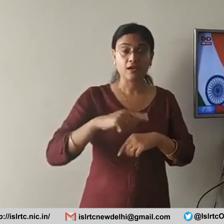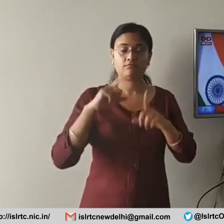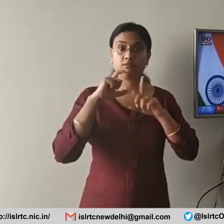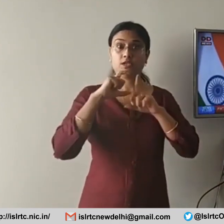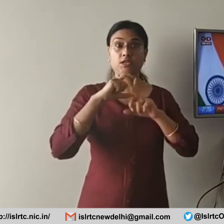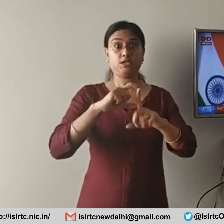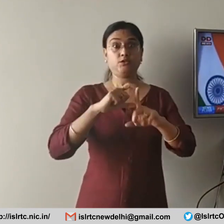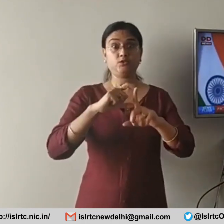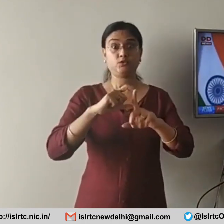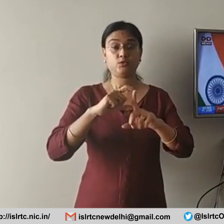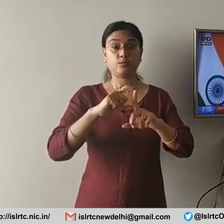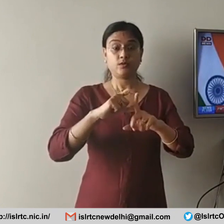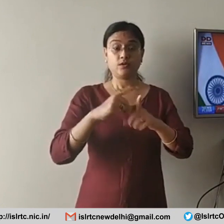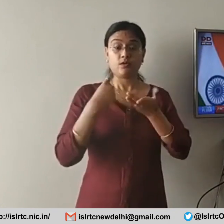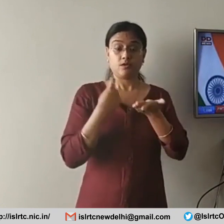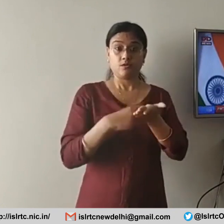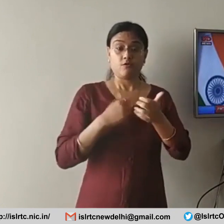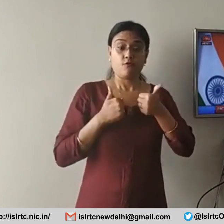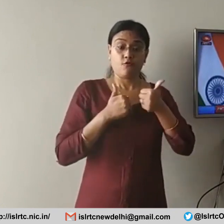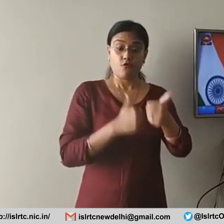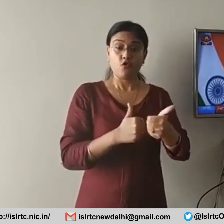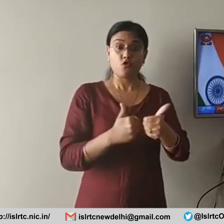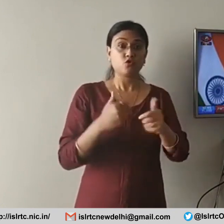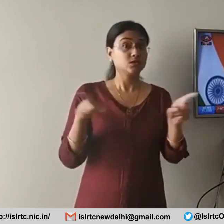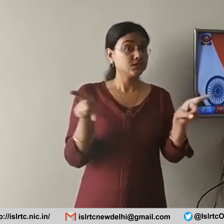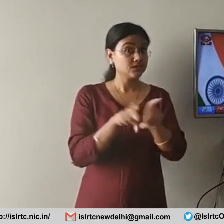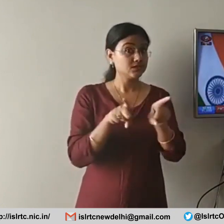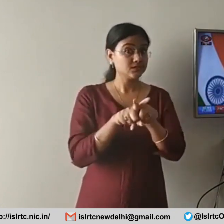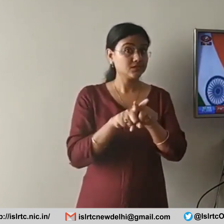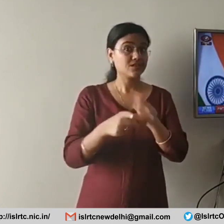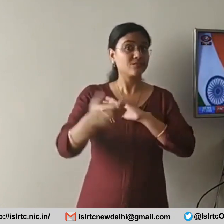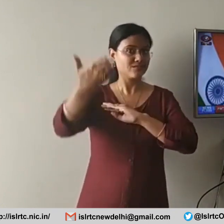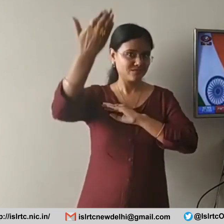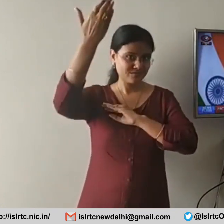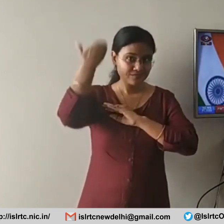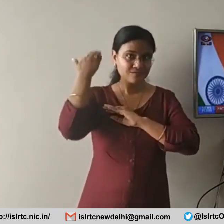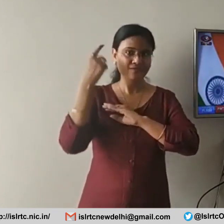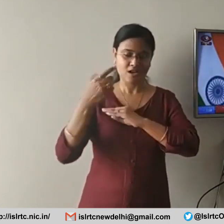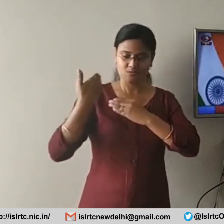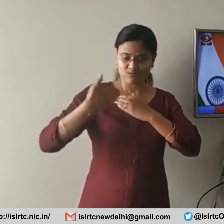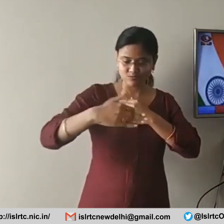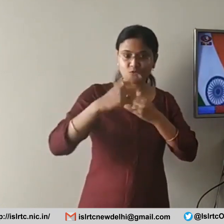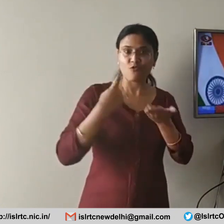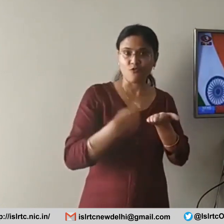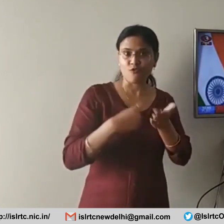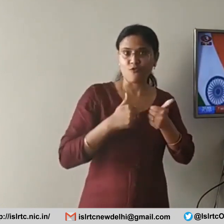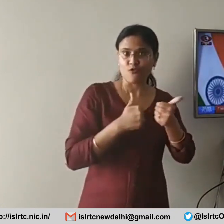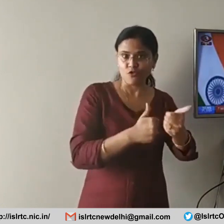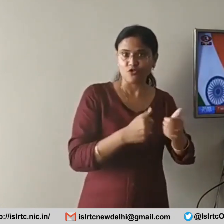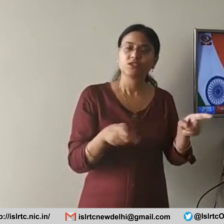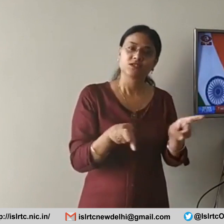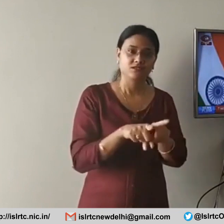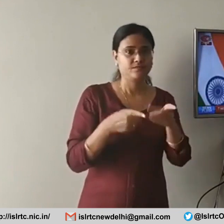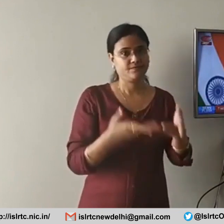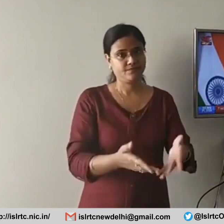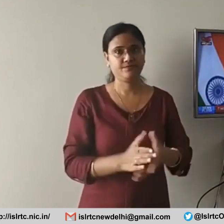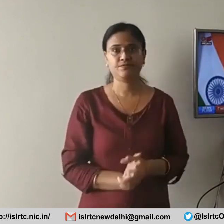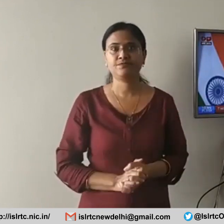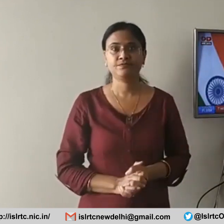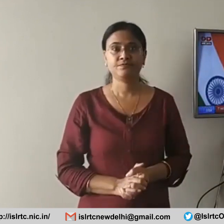अनुशासन का उसी तरह पालन करना है जैसे हम करते आ रहे हैं।